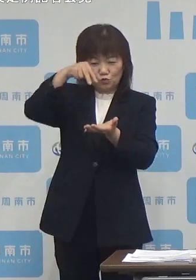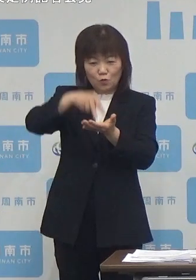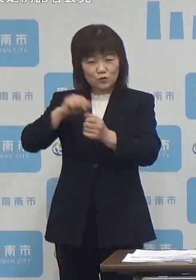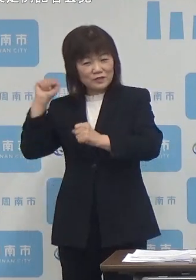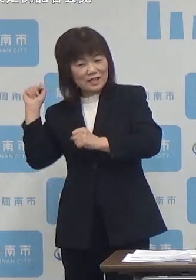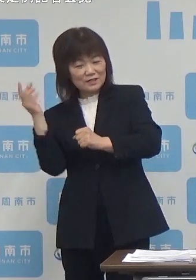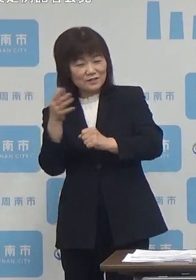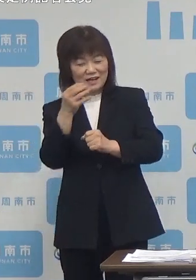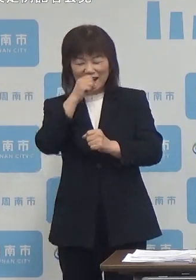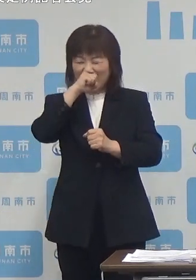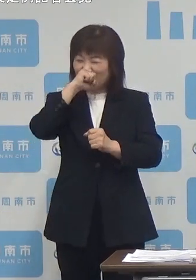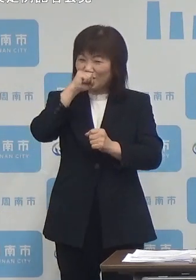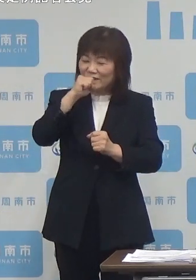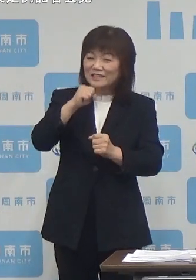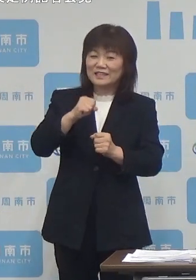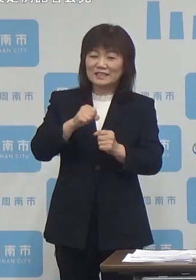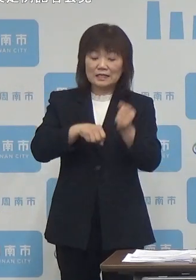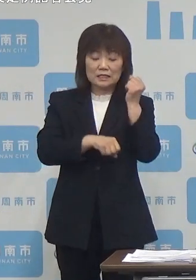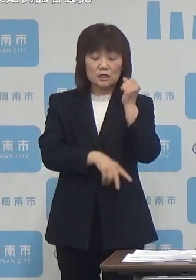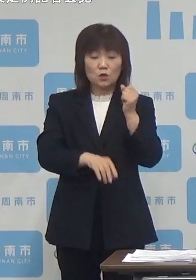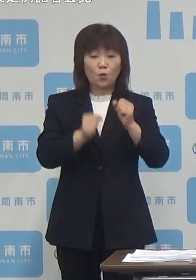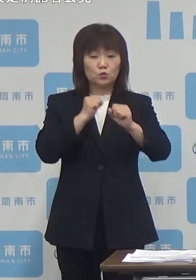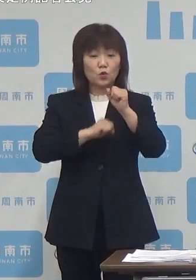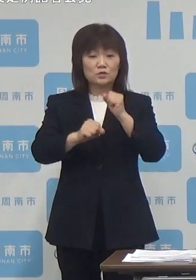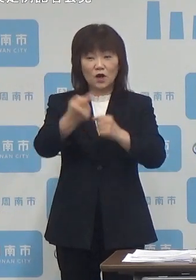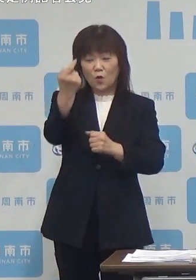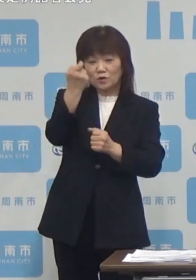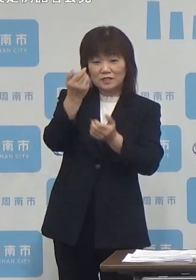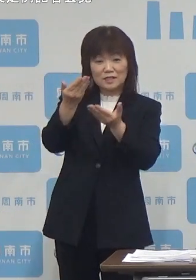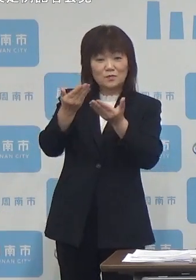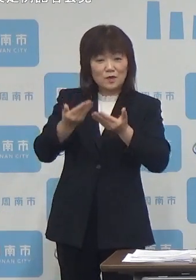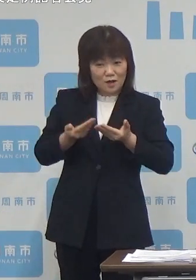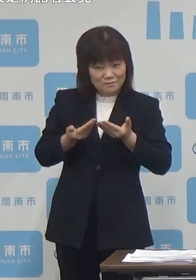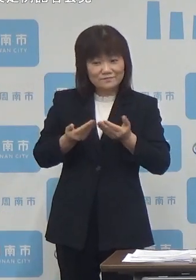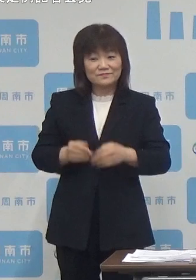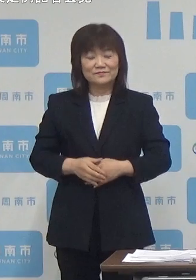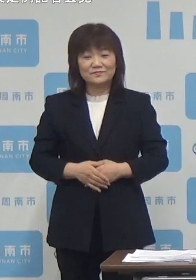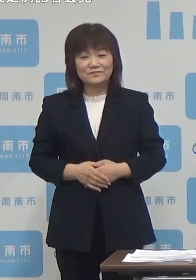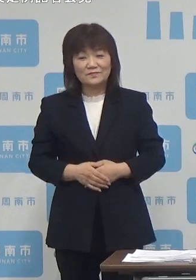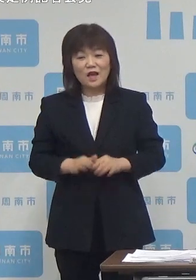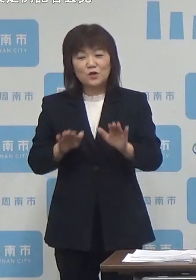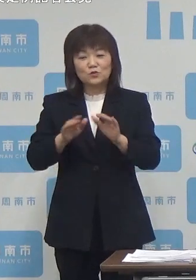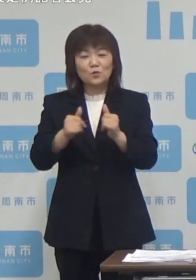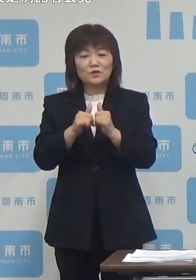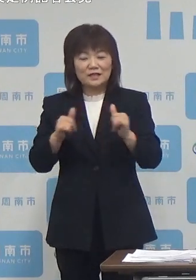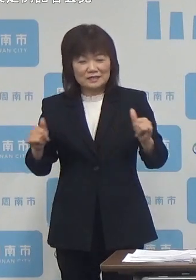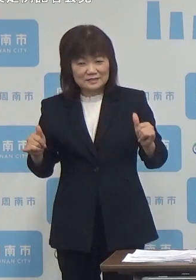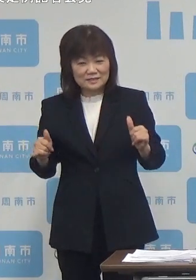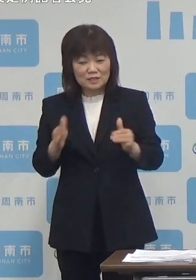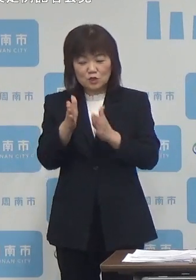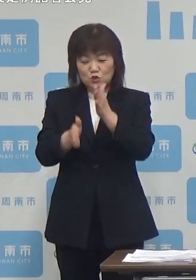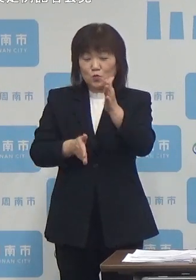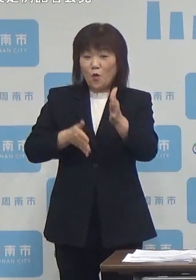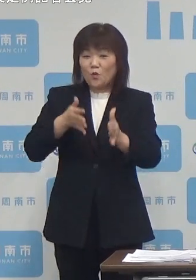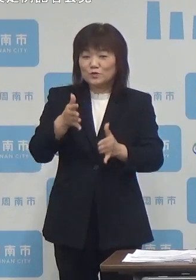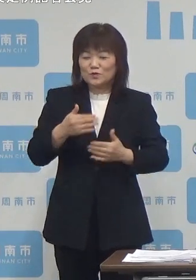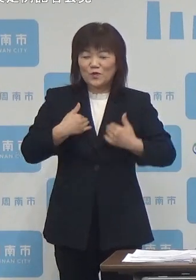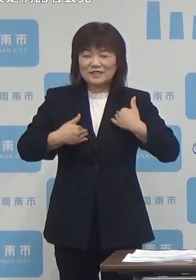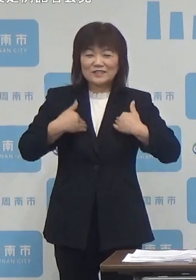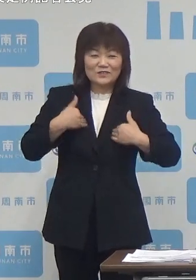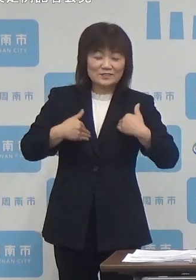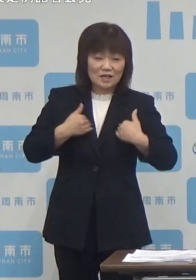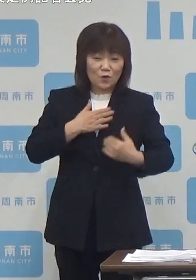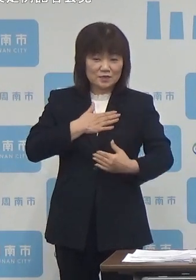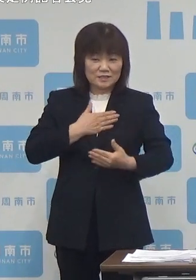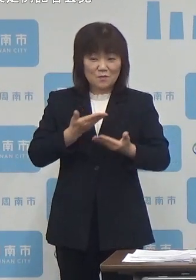投げるのかっこいい基本動作を教えていただきます。子どもたちにスポーツの楽しさを